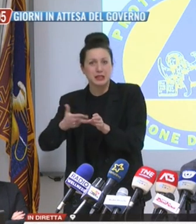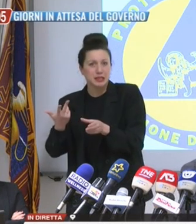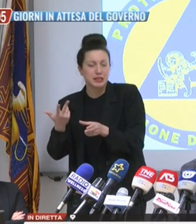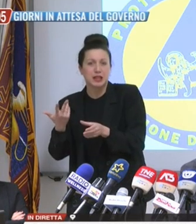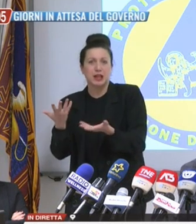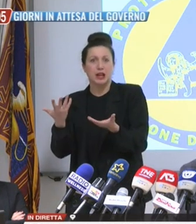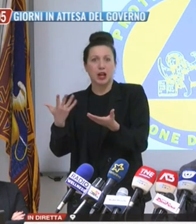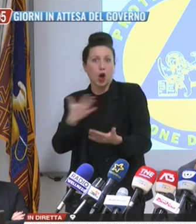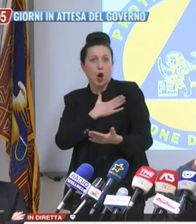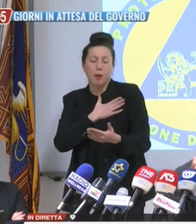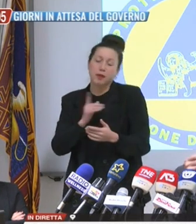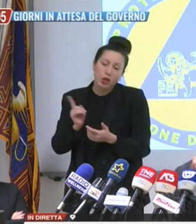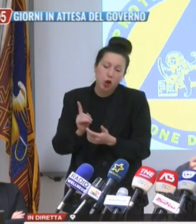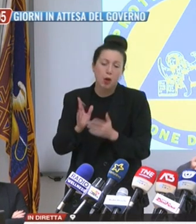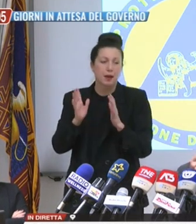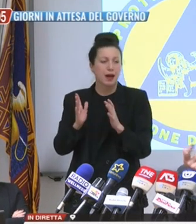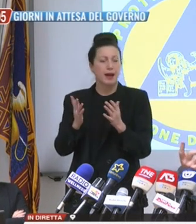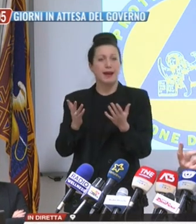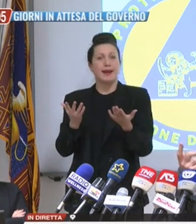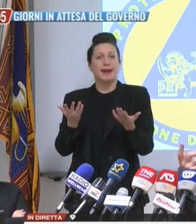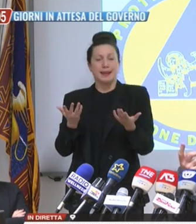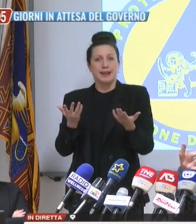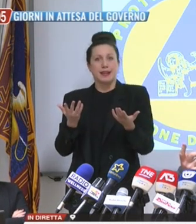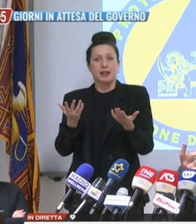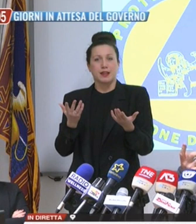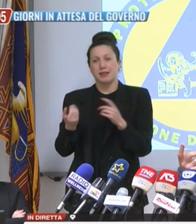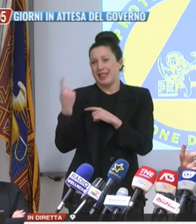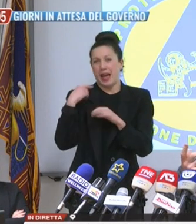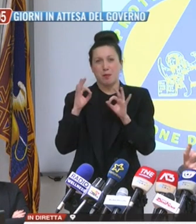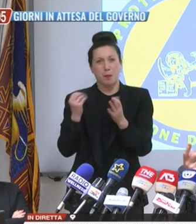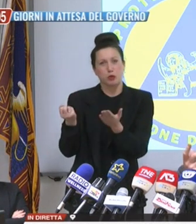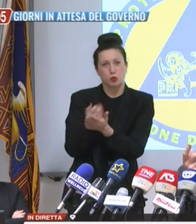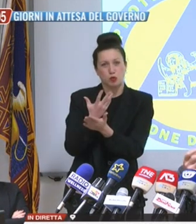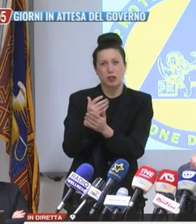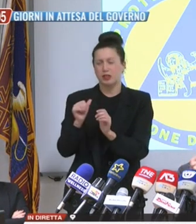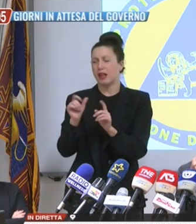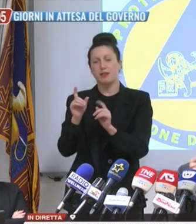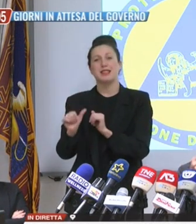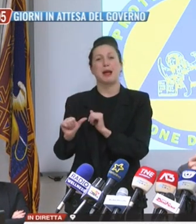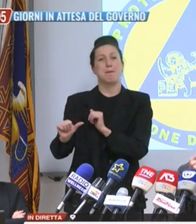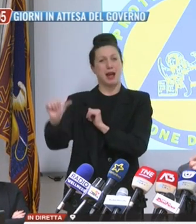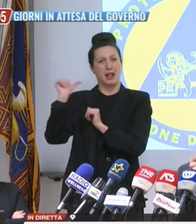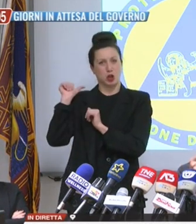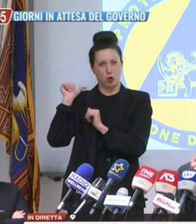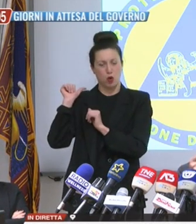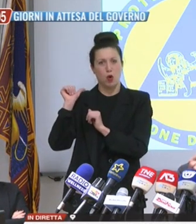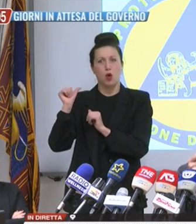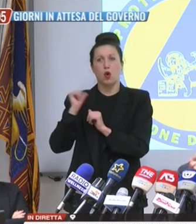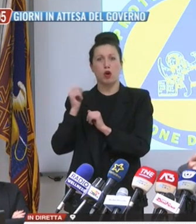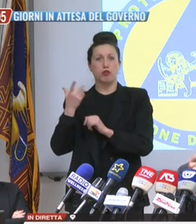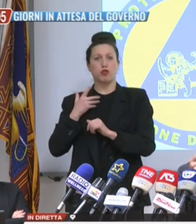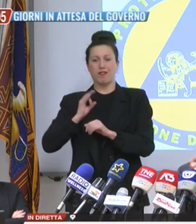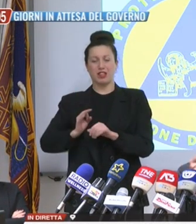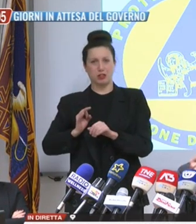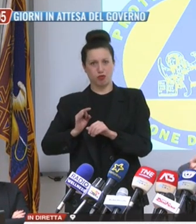chiede perché la mascherina giù e gli fai vedere, è accaduto ieri sabato, gli fai vedere il bicchiere e dici non